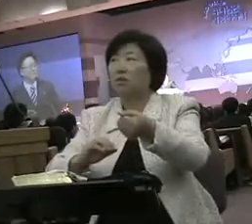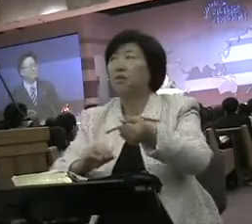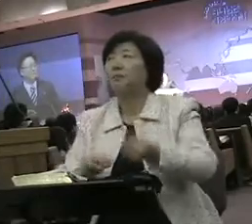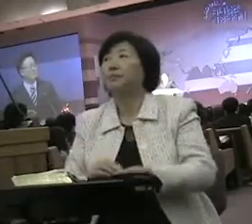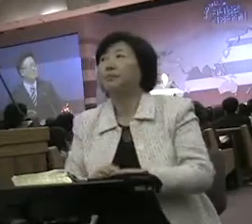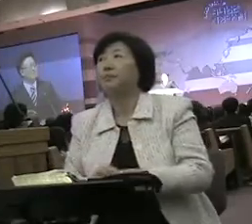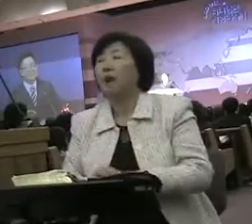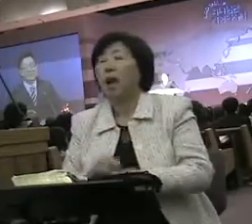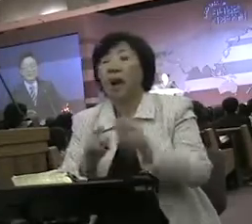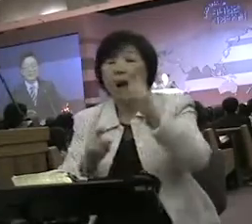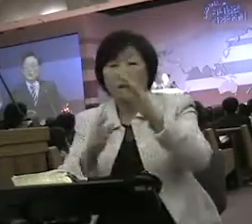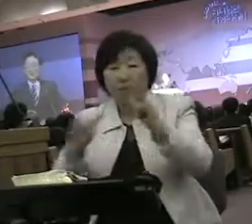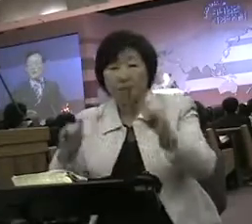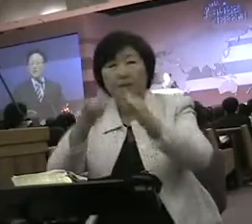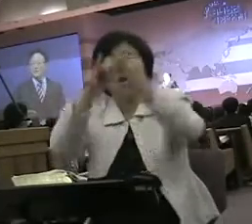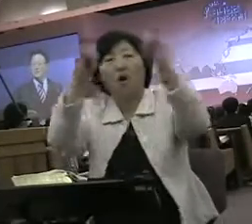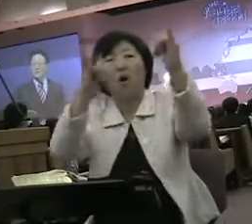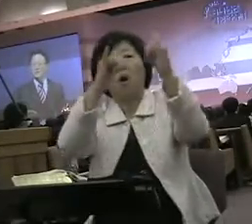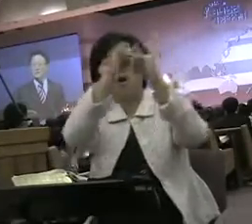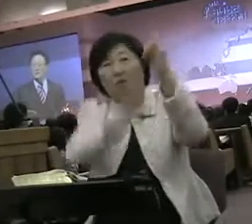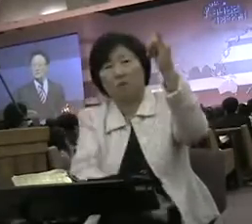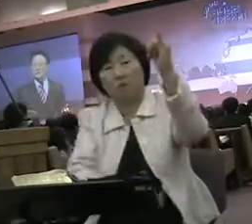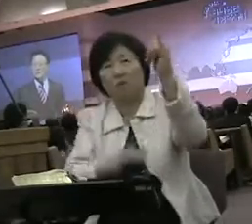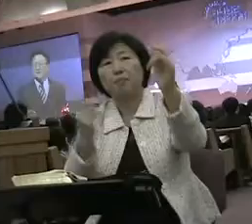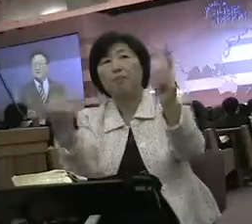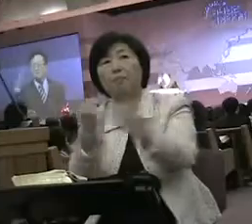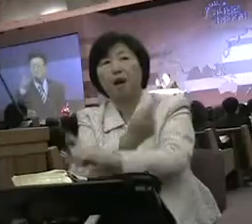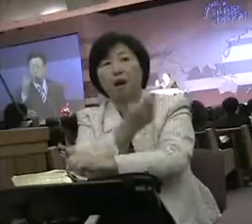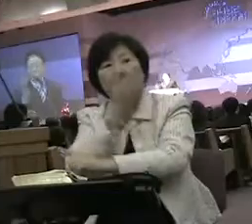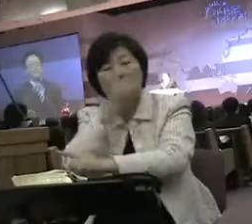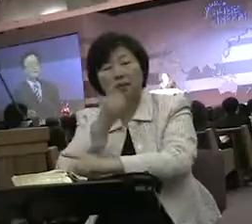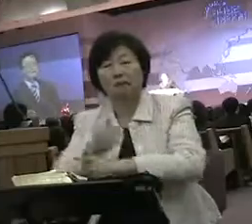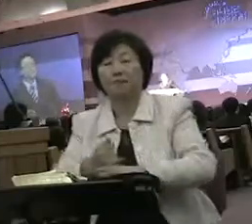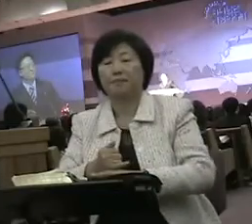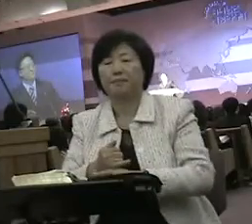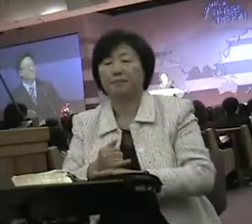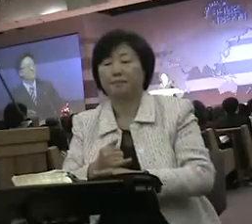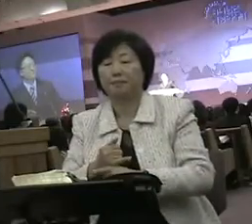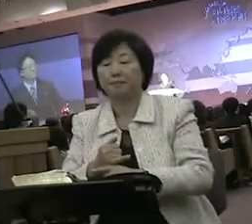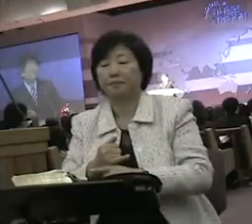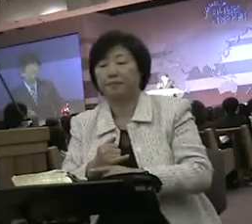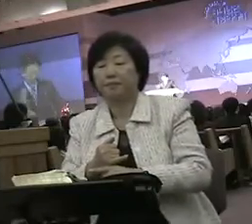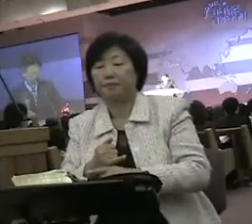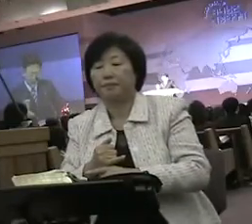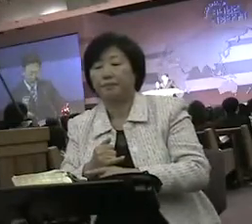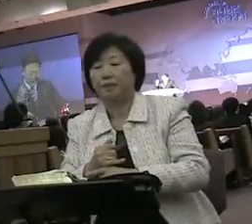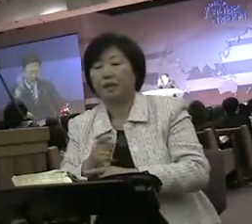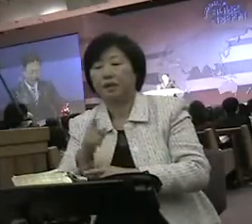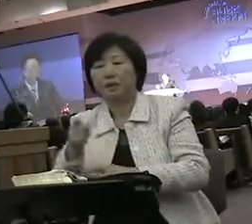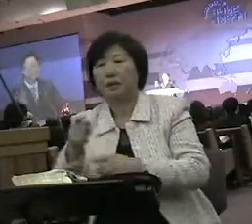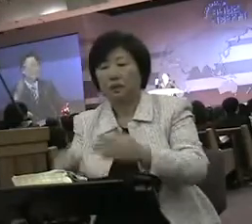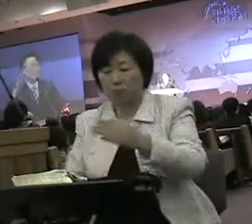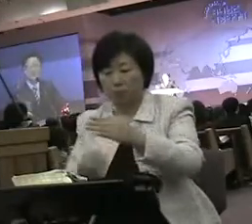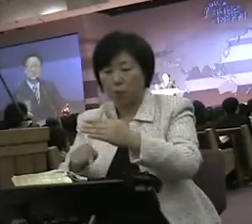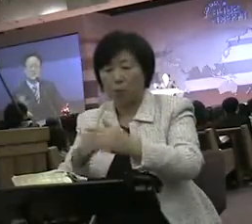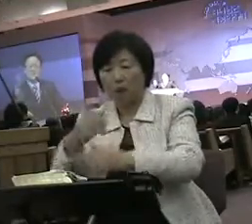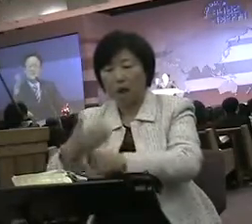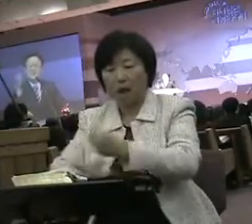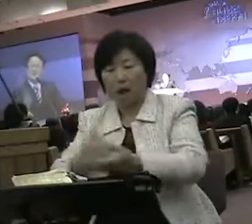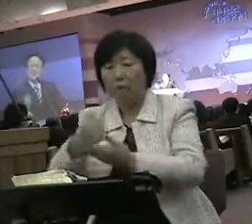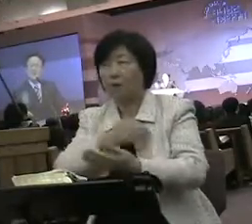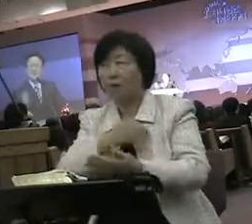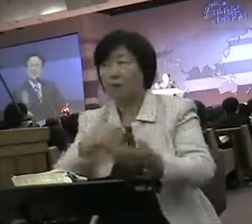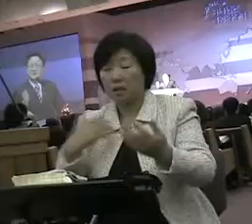있어요. 다수가 역사를 끌지 않습니다. 소수가. 그 속에 하나님으로 가득